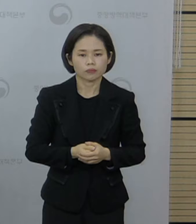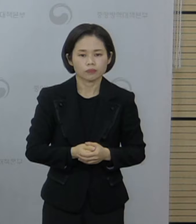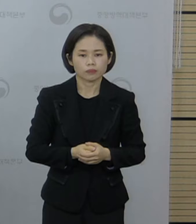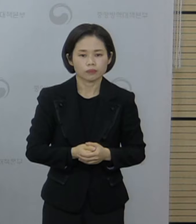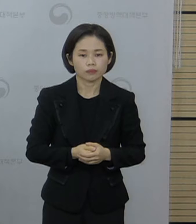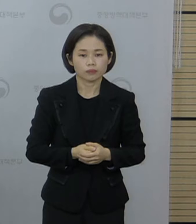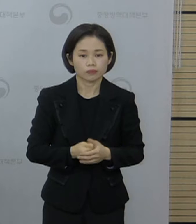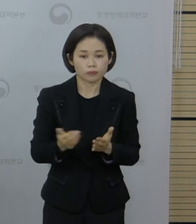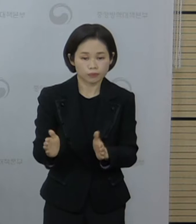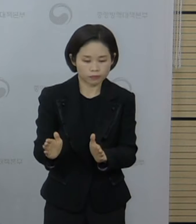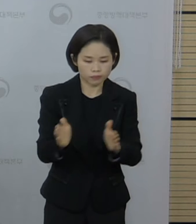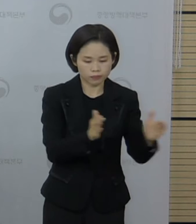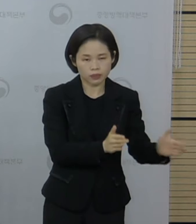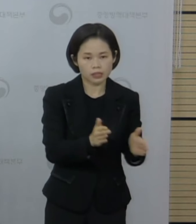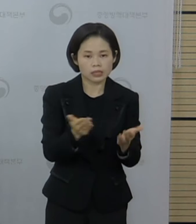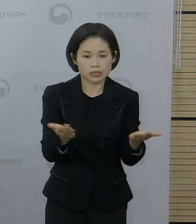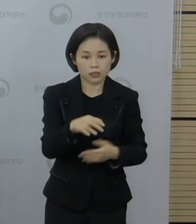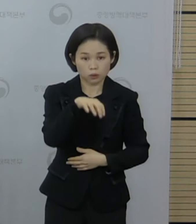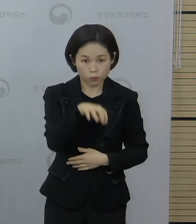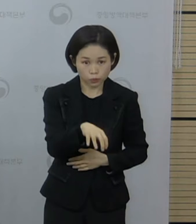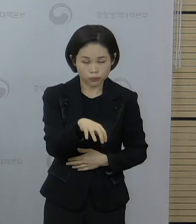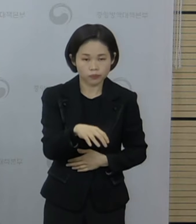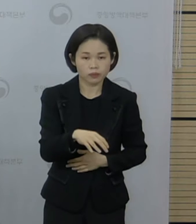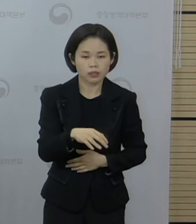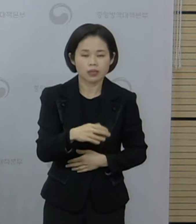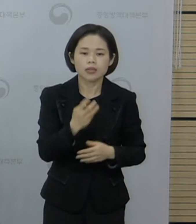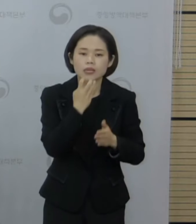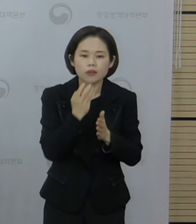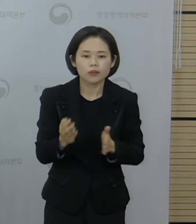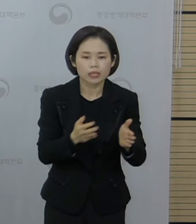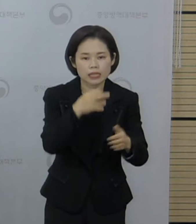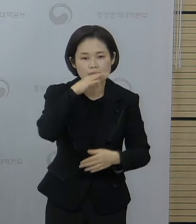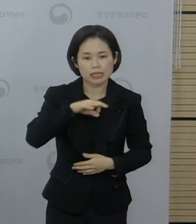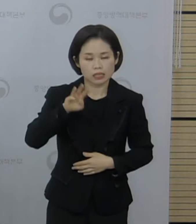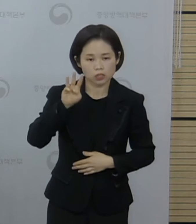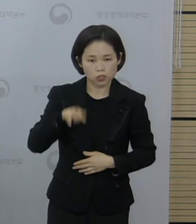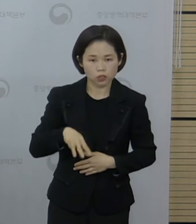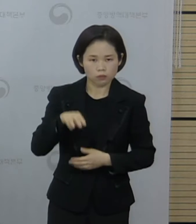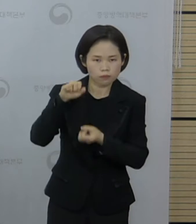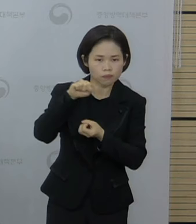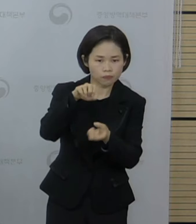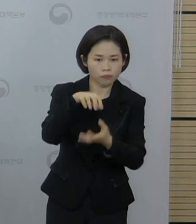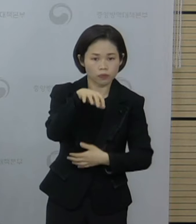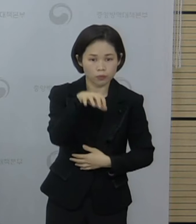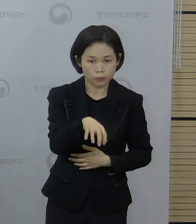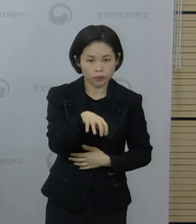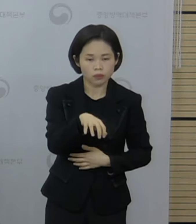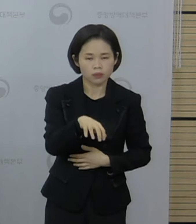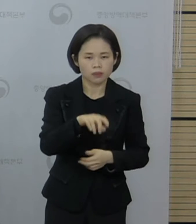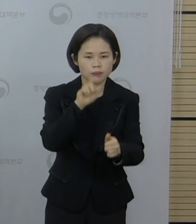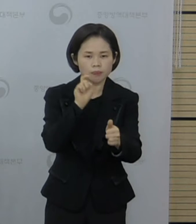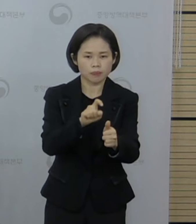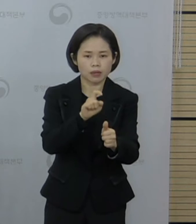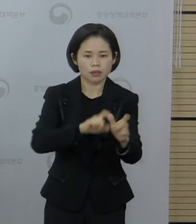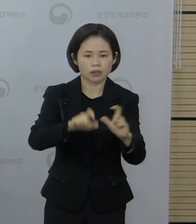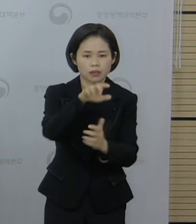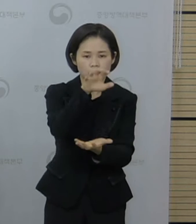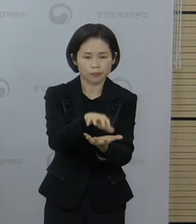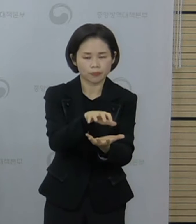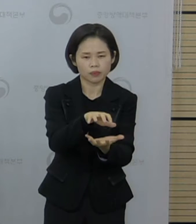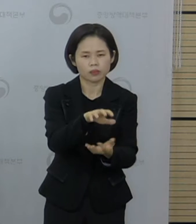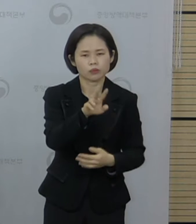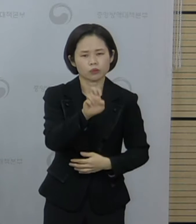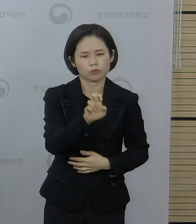다음으로 사업장으로 경기도 이천시에 소재한 물류센터와 관련하여 총 21명 에 누적